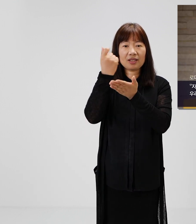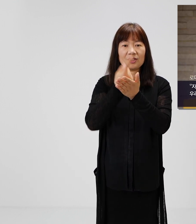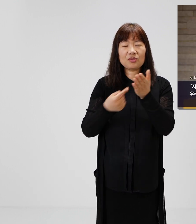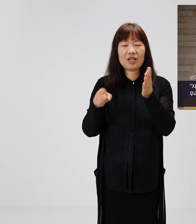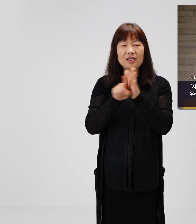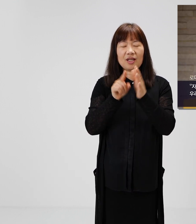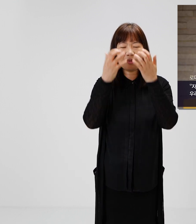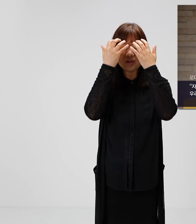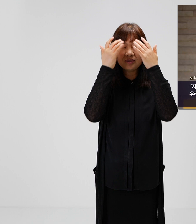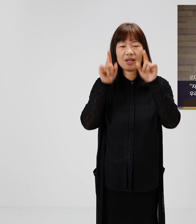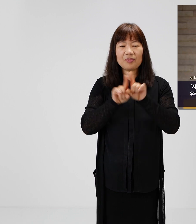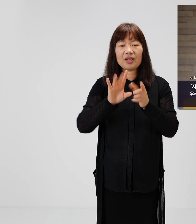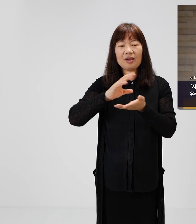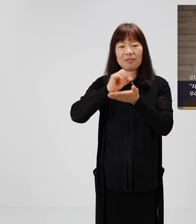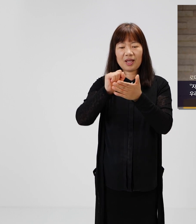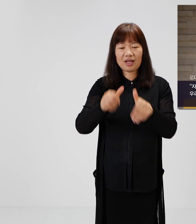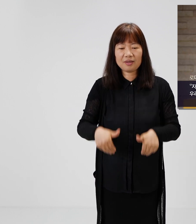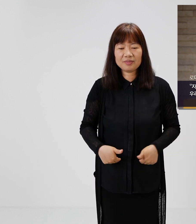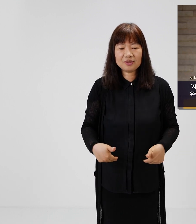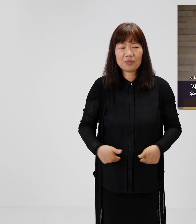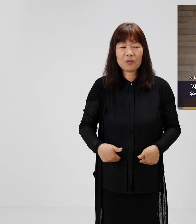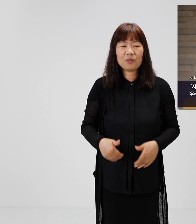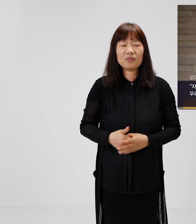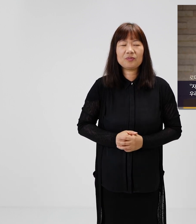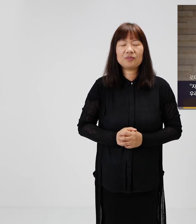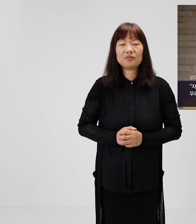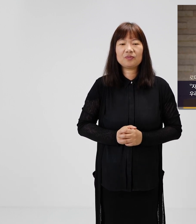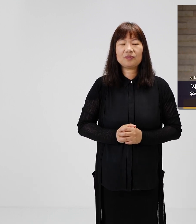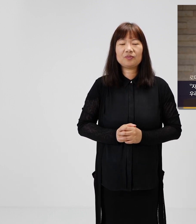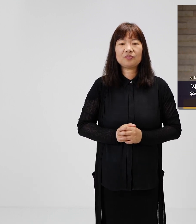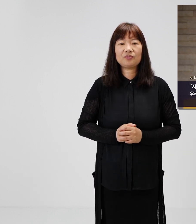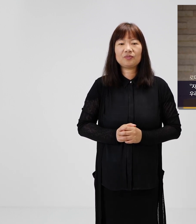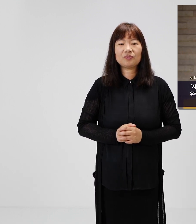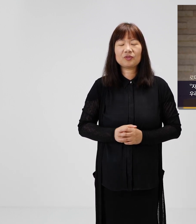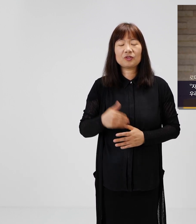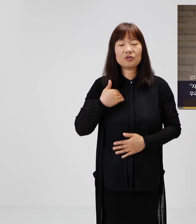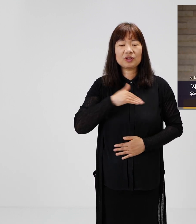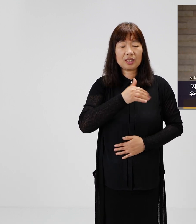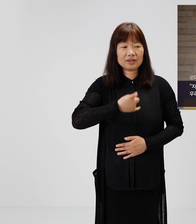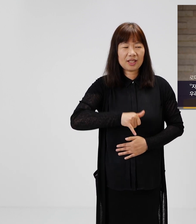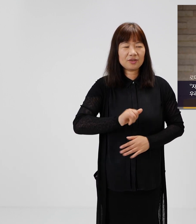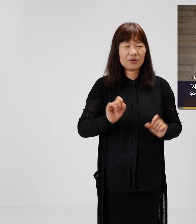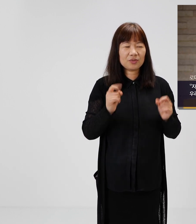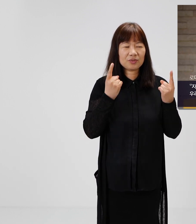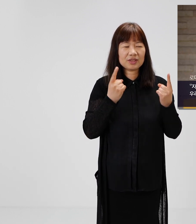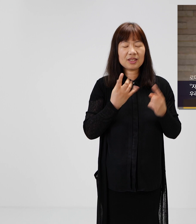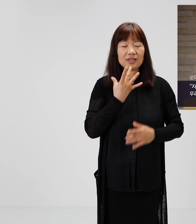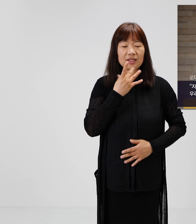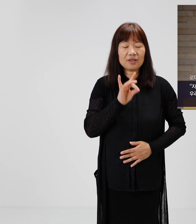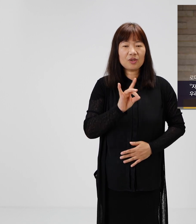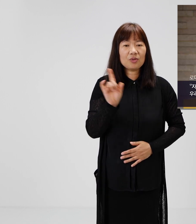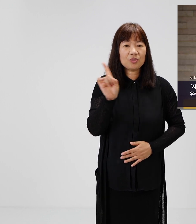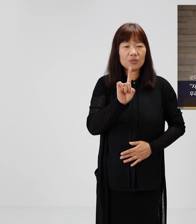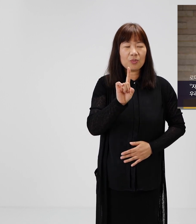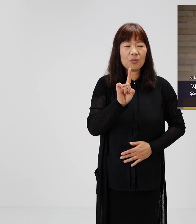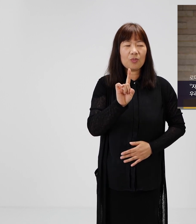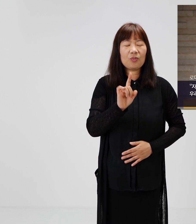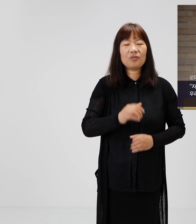위하여 고난도 함께 받아야 할 것이니라. 우리가 자녀이면서 자녀는 당연히 또 뭐가